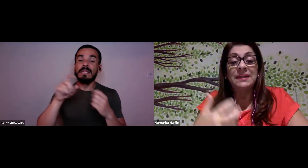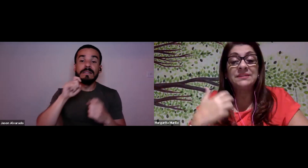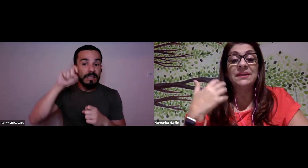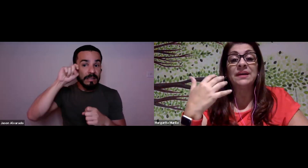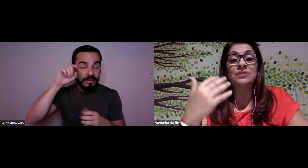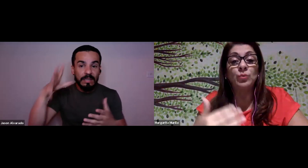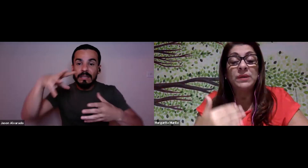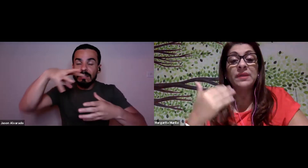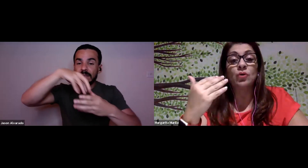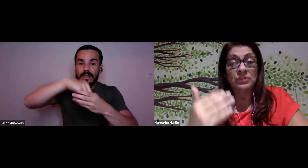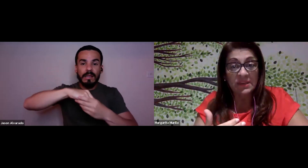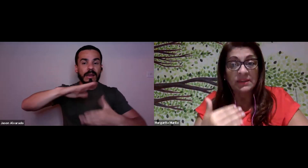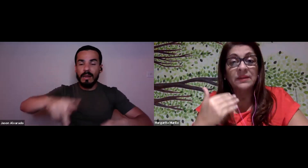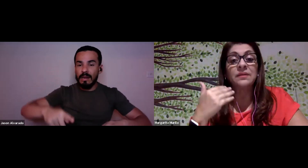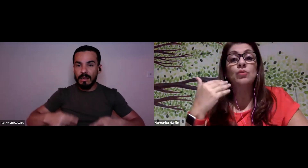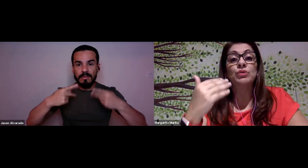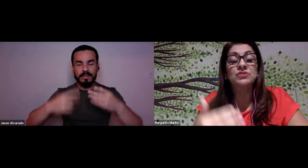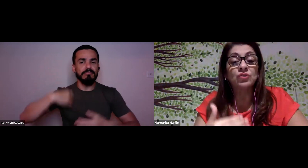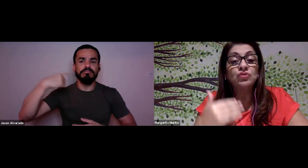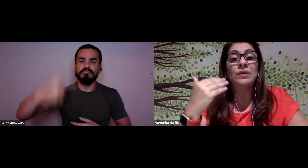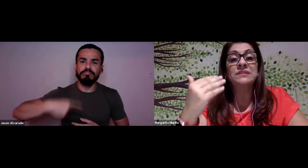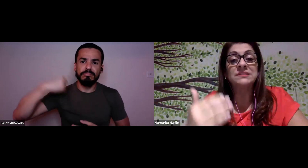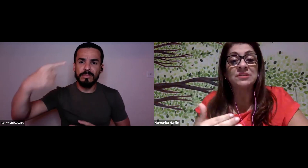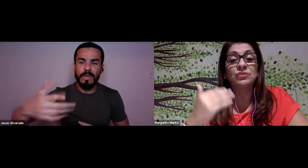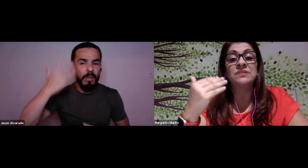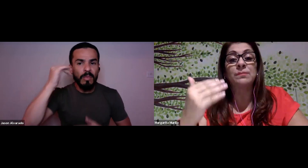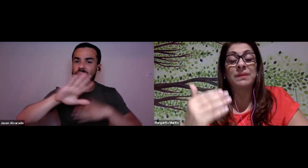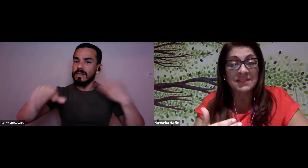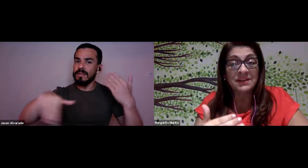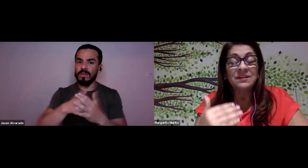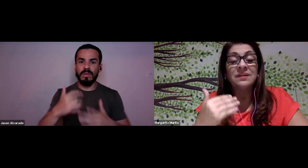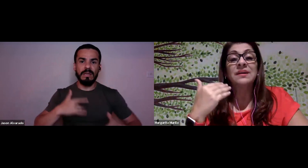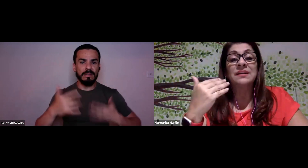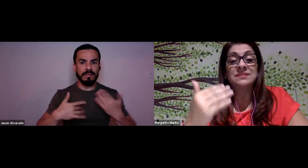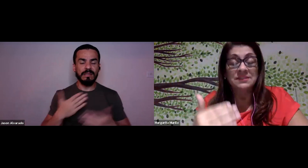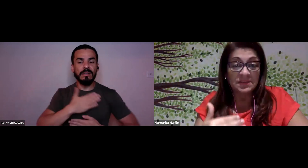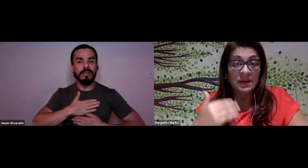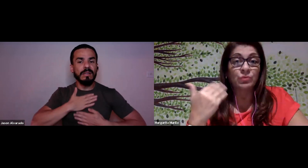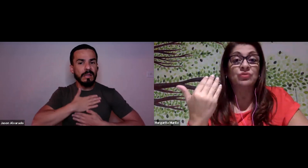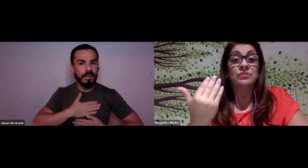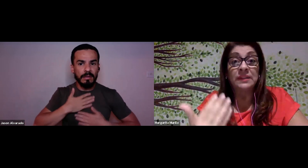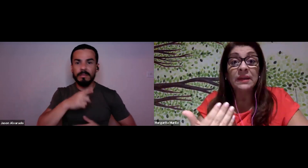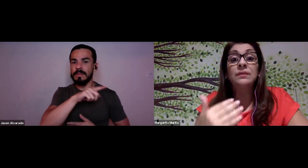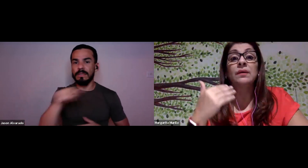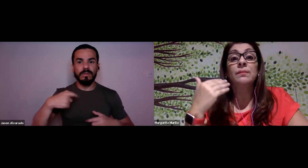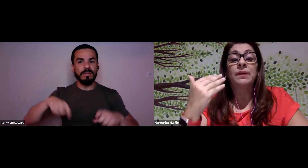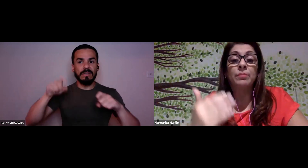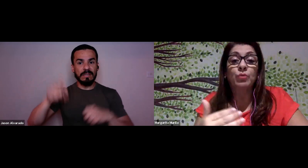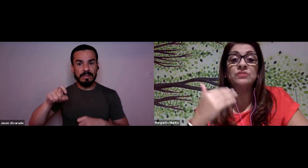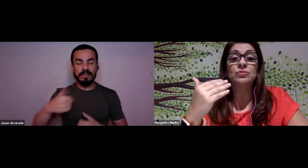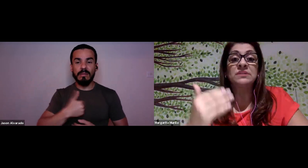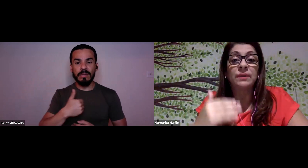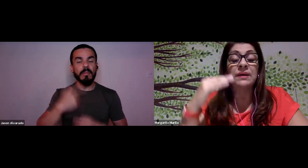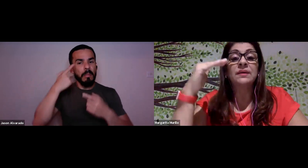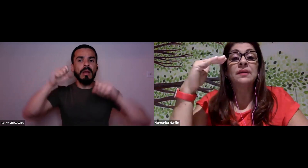inherente en tu vida cotidiana porque son todas las sensaciones de placer que necesitamos tener para